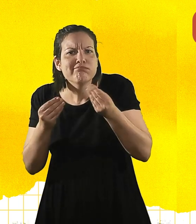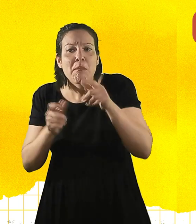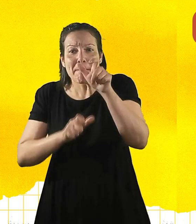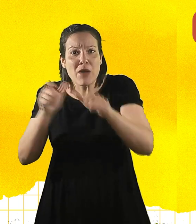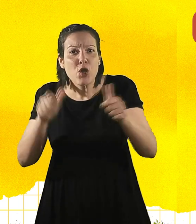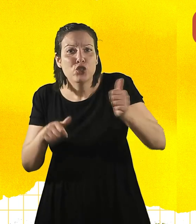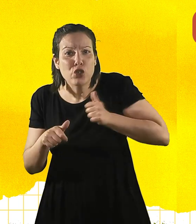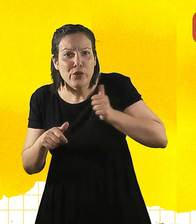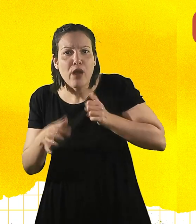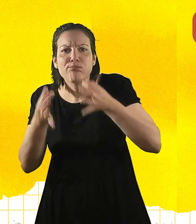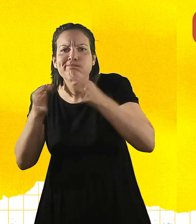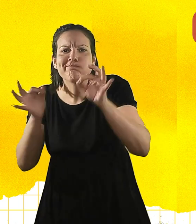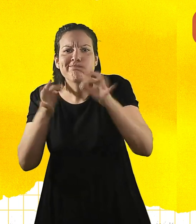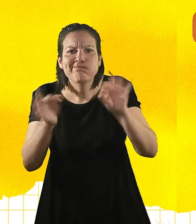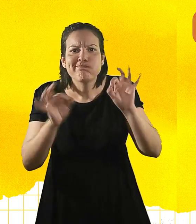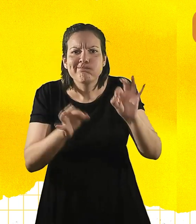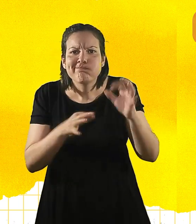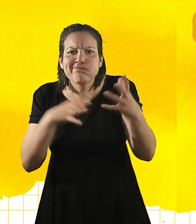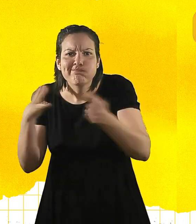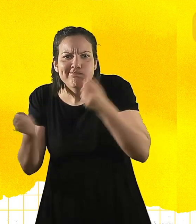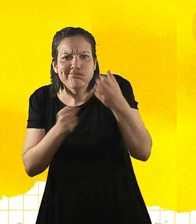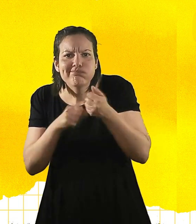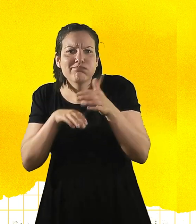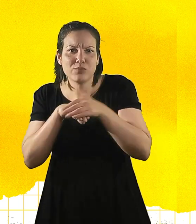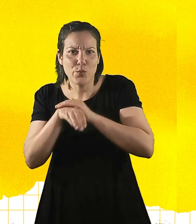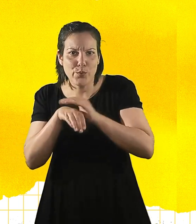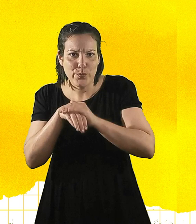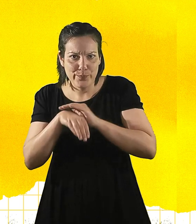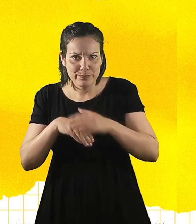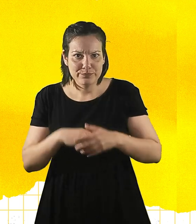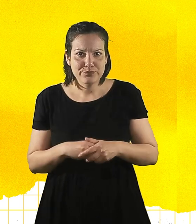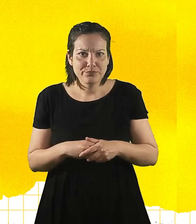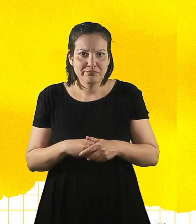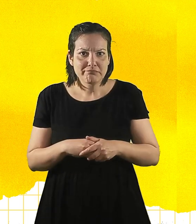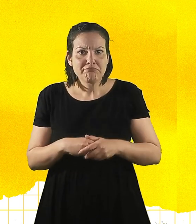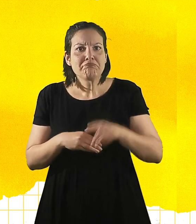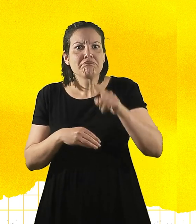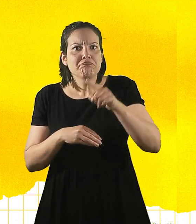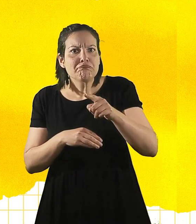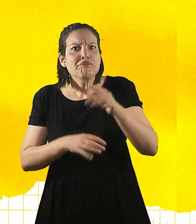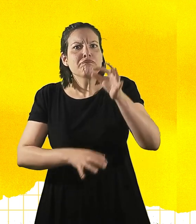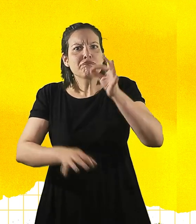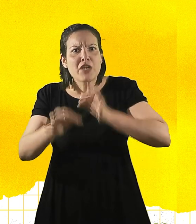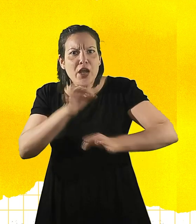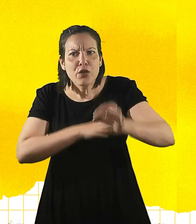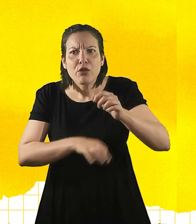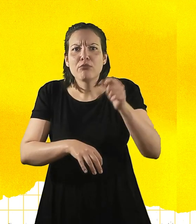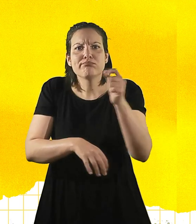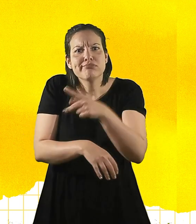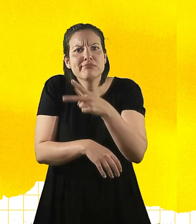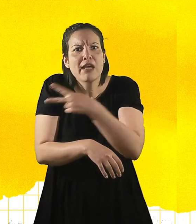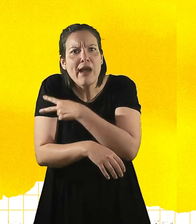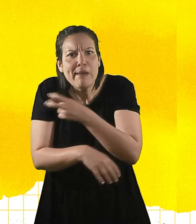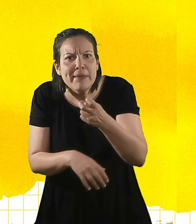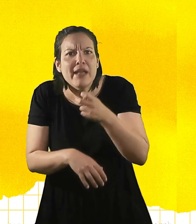la vida de varios soldados. La historia de la capitana, como también la de